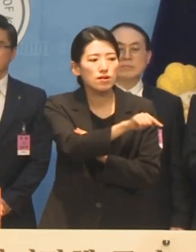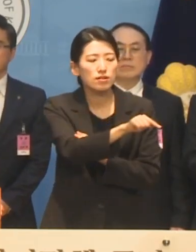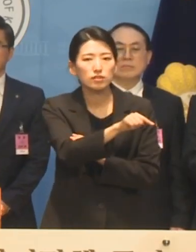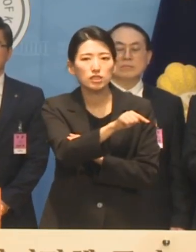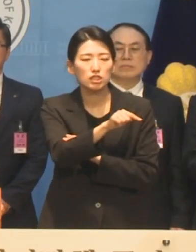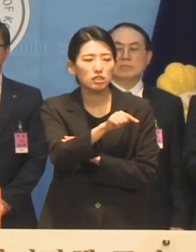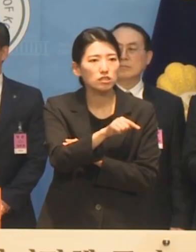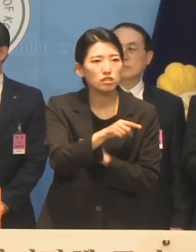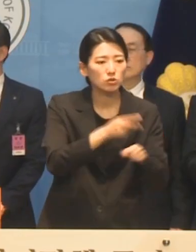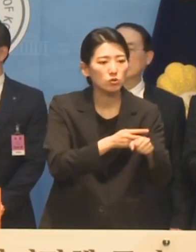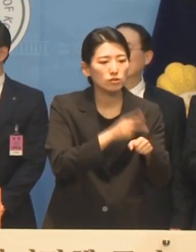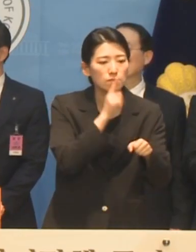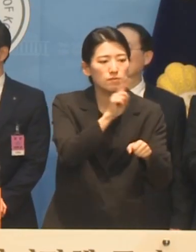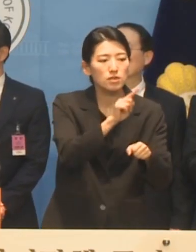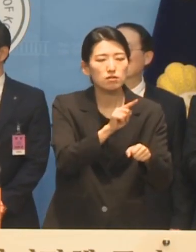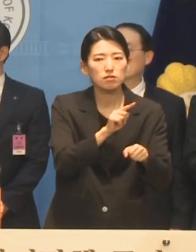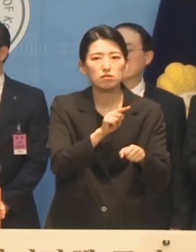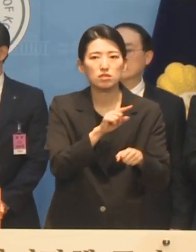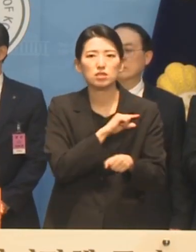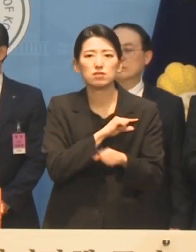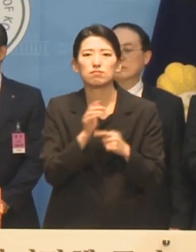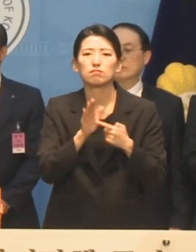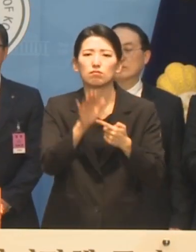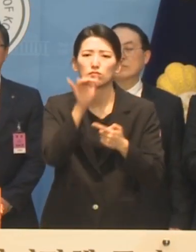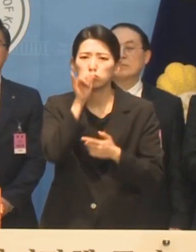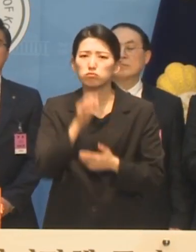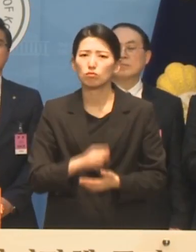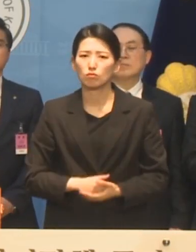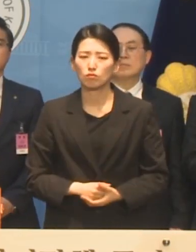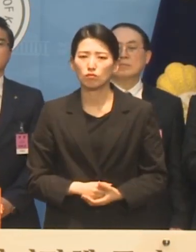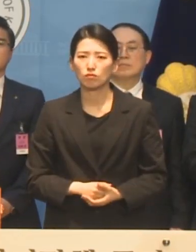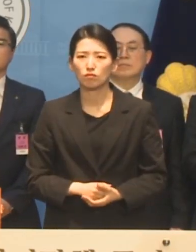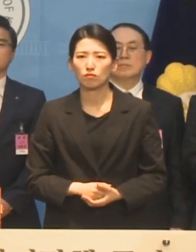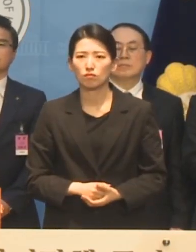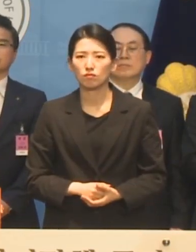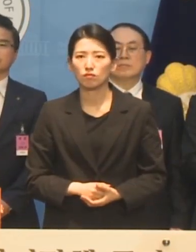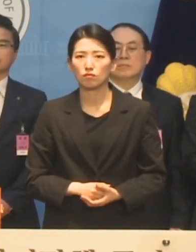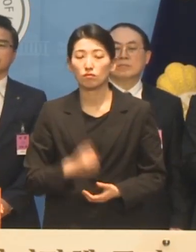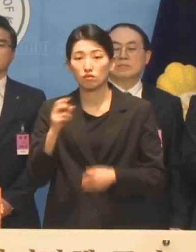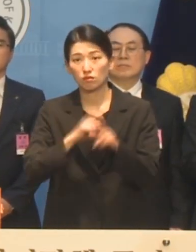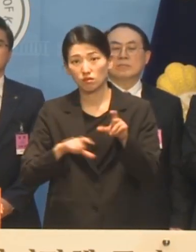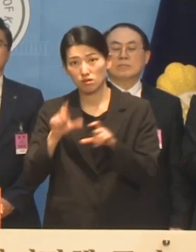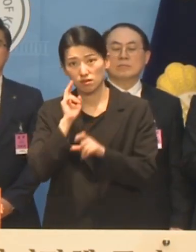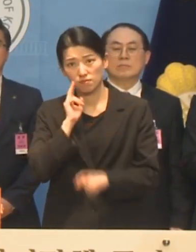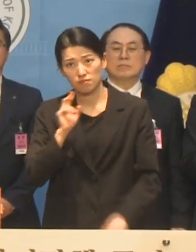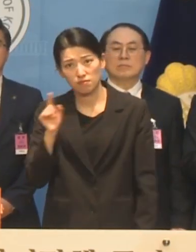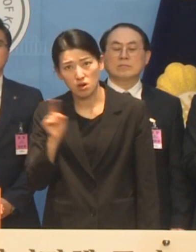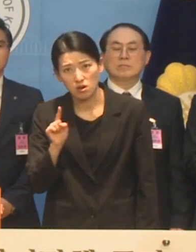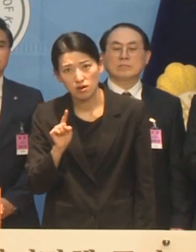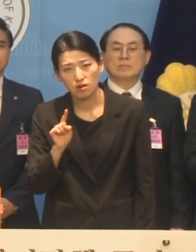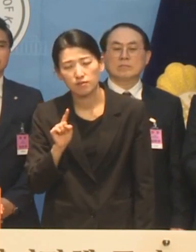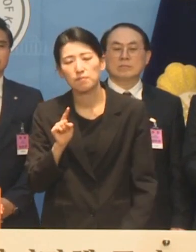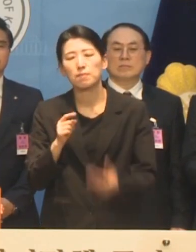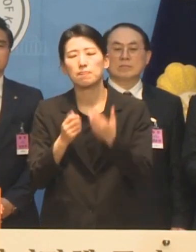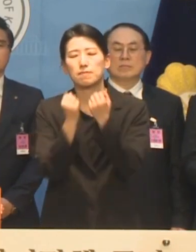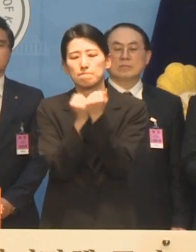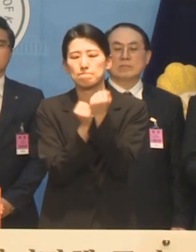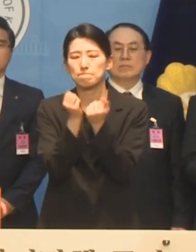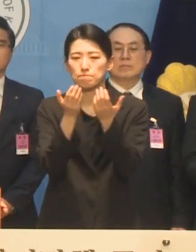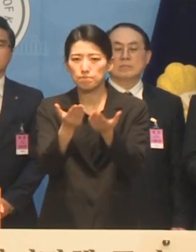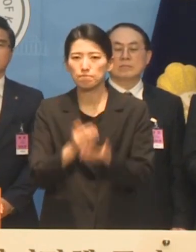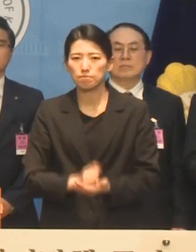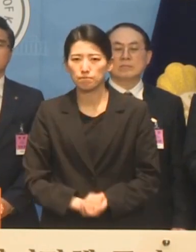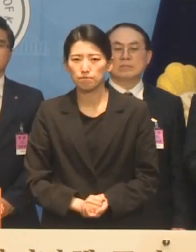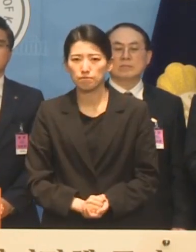그가 몰라서 언급을 안 했는지 알고도 기피를 했는지 모르나 더 심각한 사실에 대해서 제가 말씀을 드리려고 합니다.